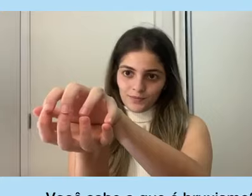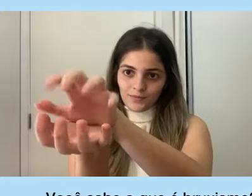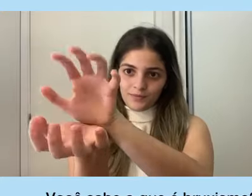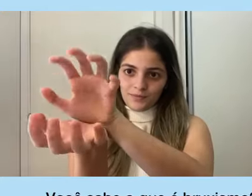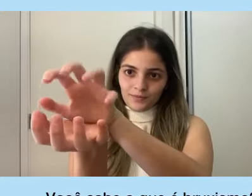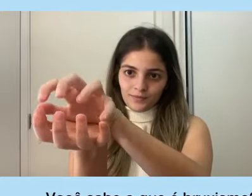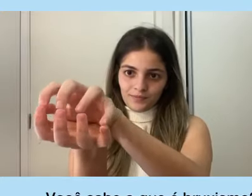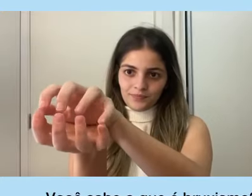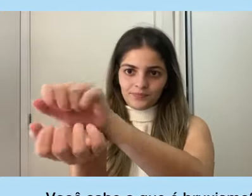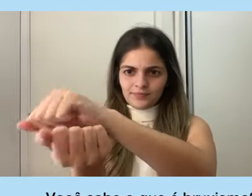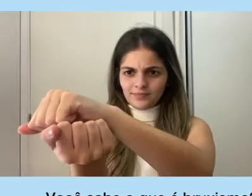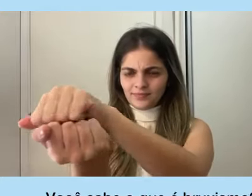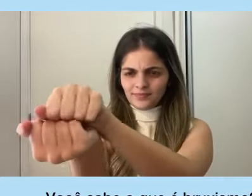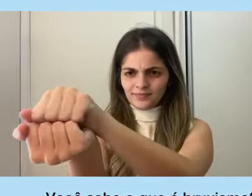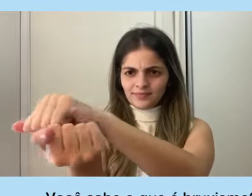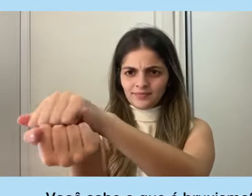Você sabe o que é bruxismo?